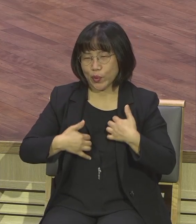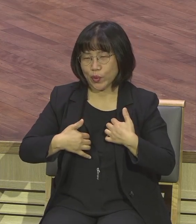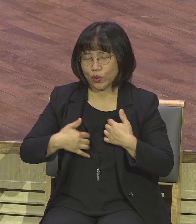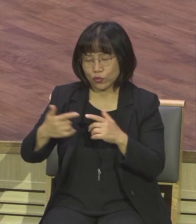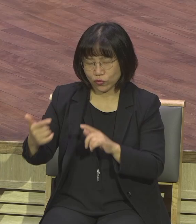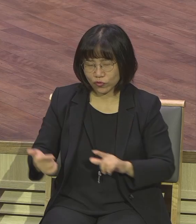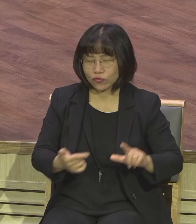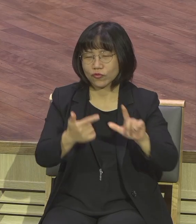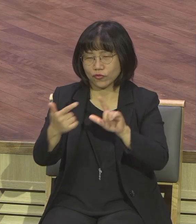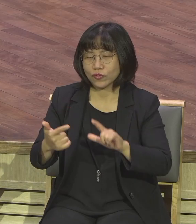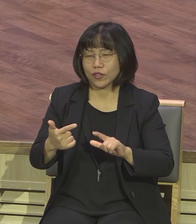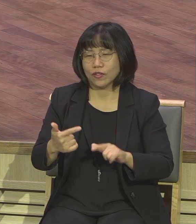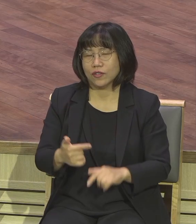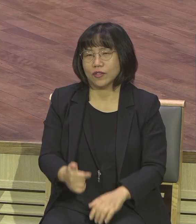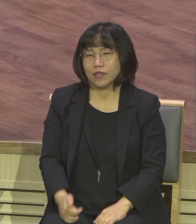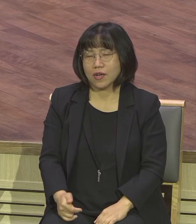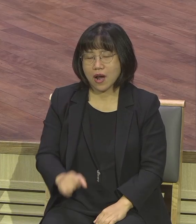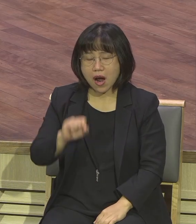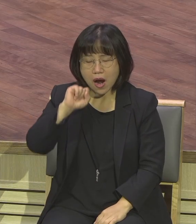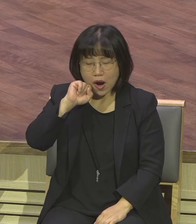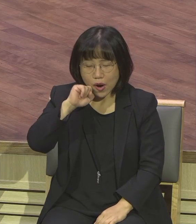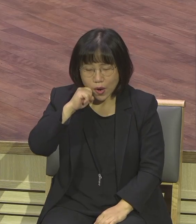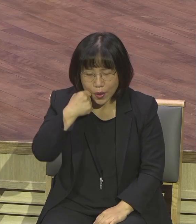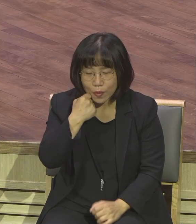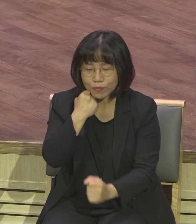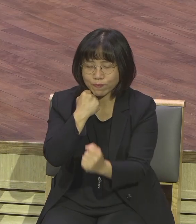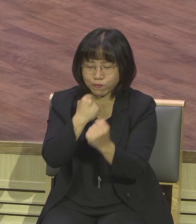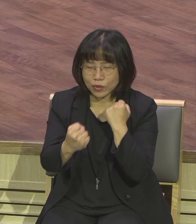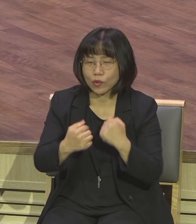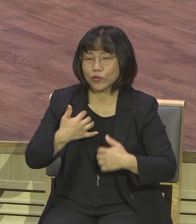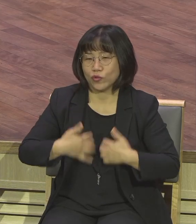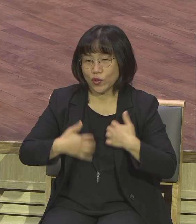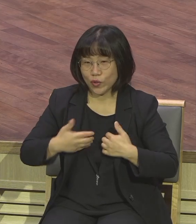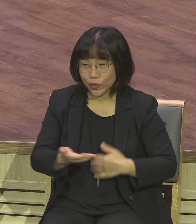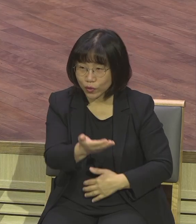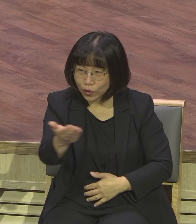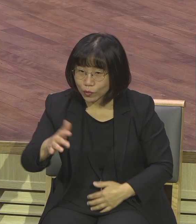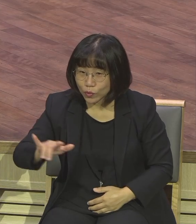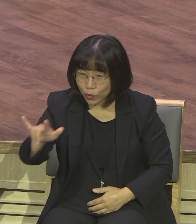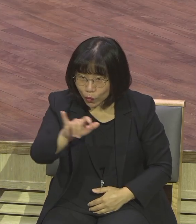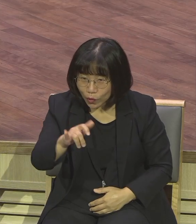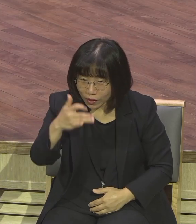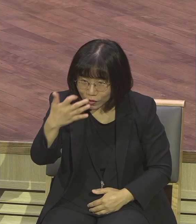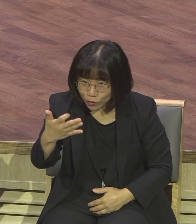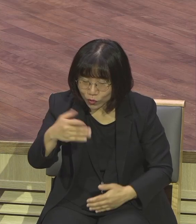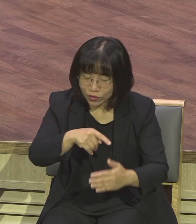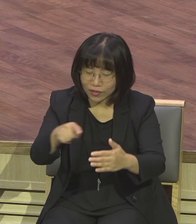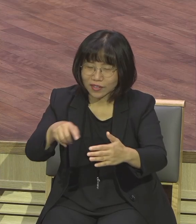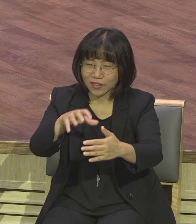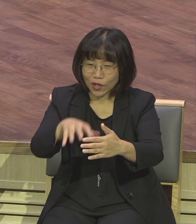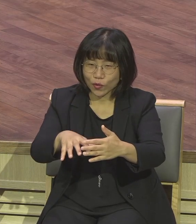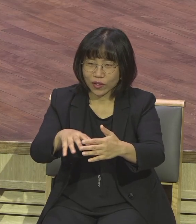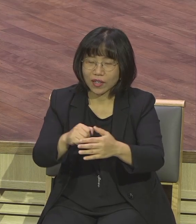누렸다는 거예요, 복음. 이 어려운 환경 속에서 누렸다. 여러분, 코로나19 환경 속에서 지금